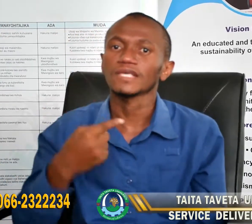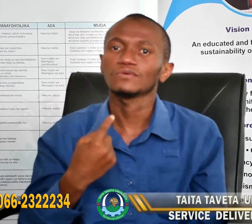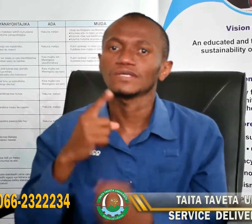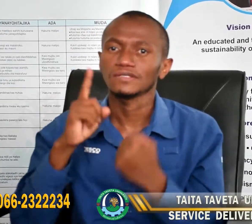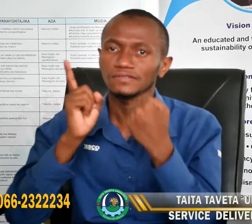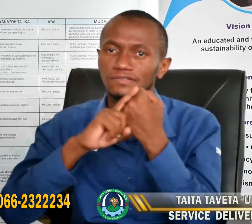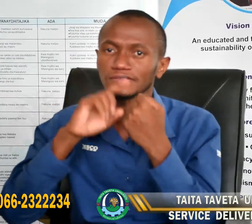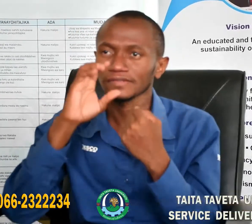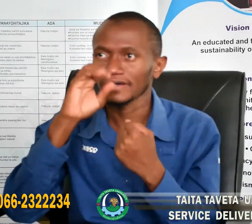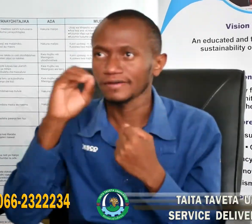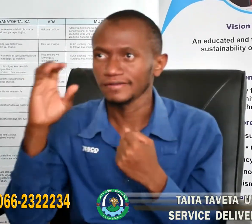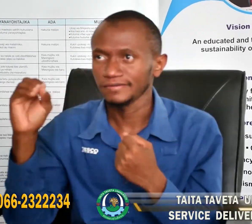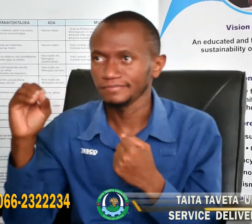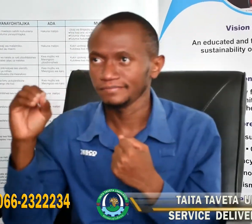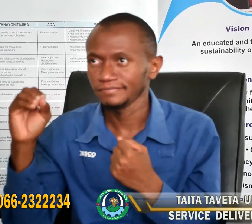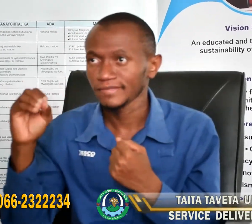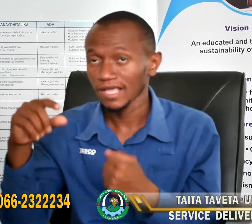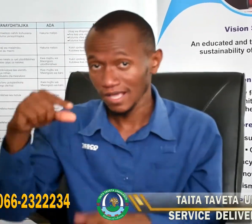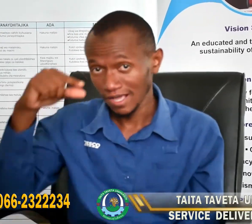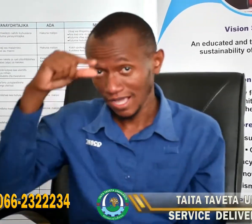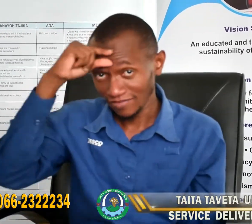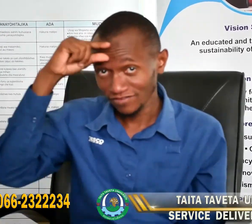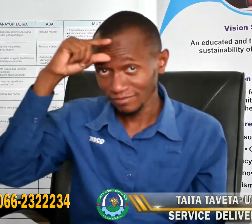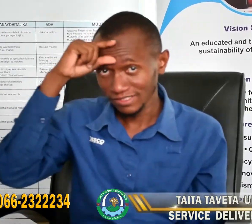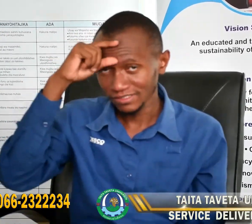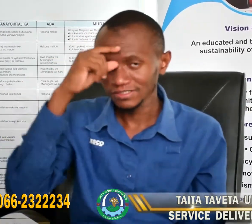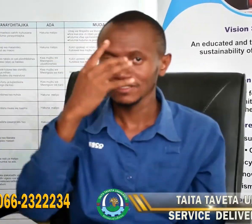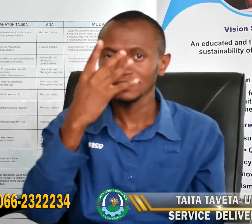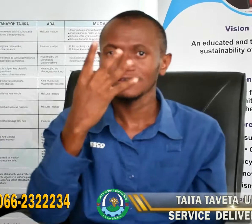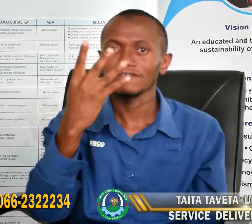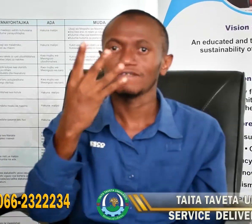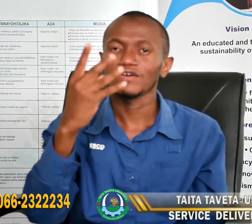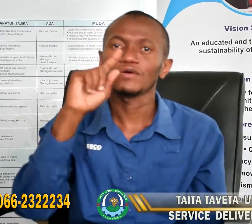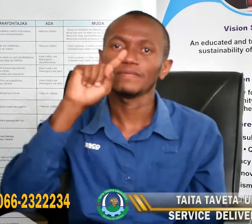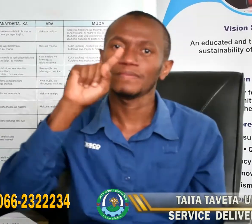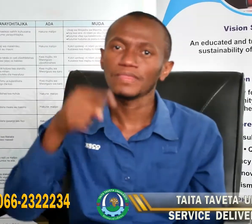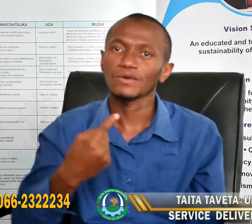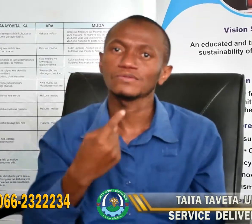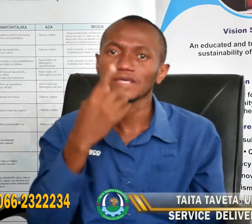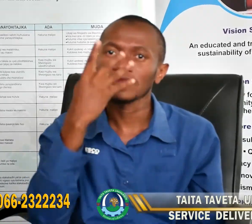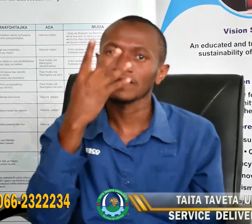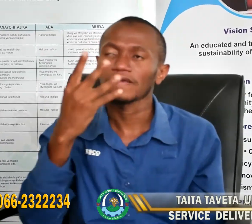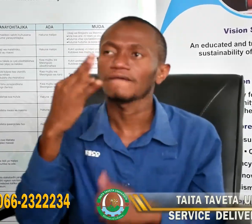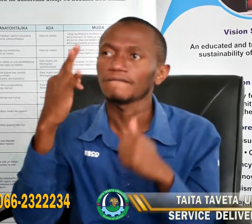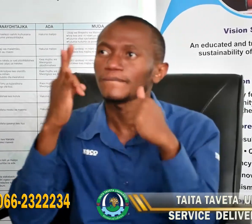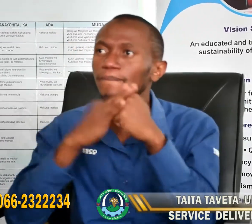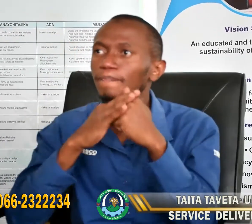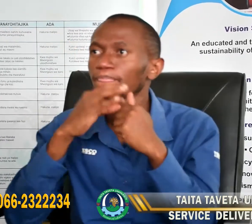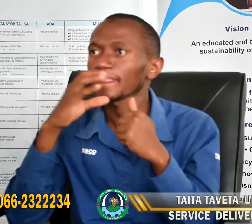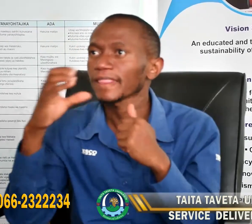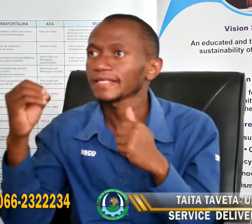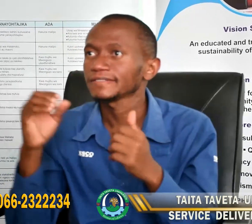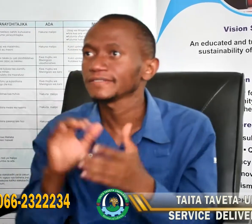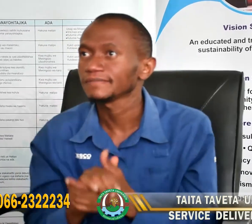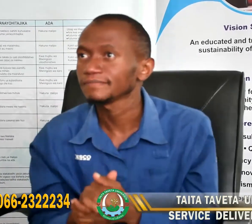muda, majibu ya kufuzu au utoaji wa zabuni za mwaka ni ndani ya siku 30 baada ya